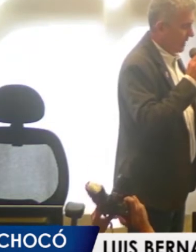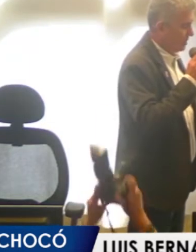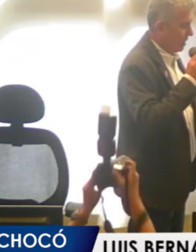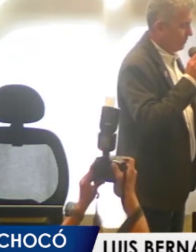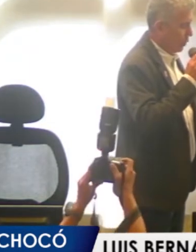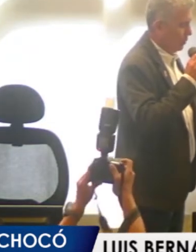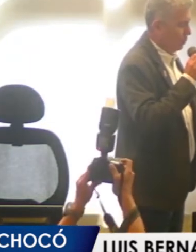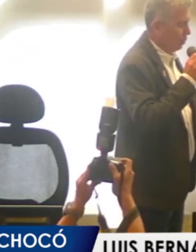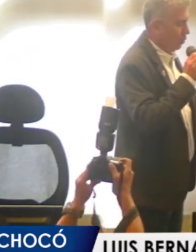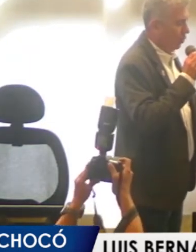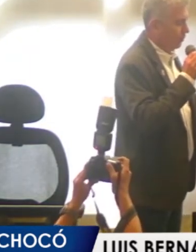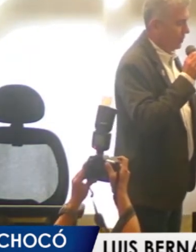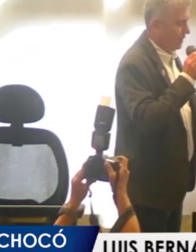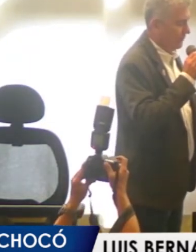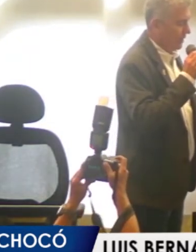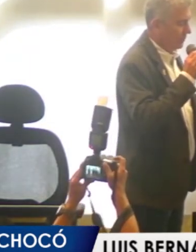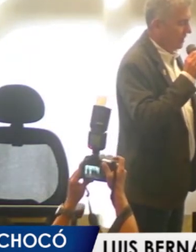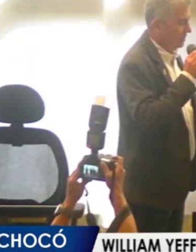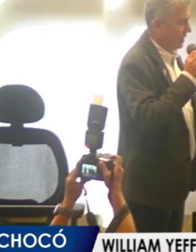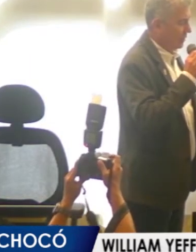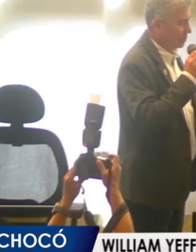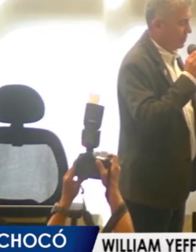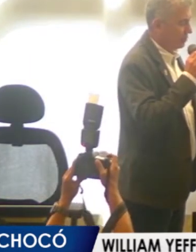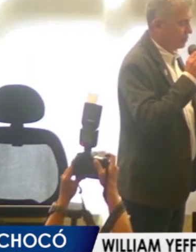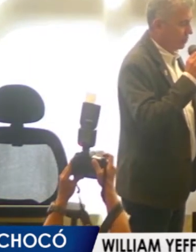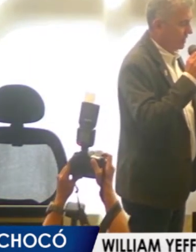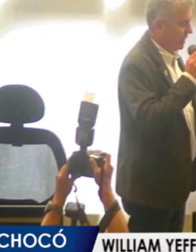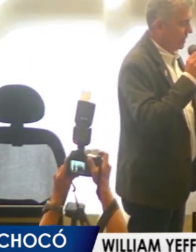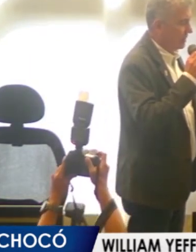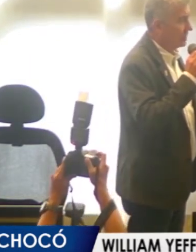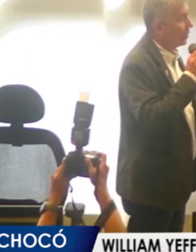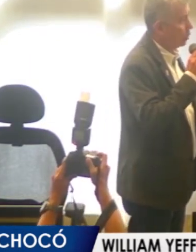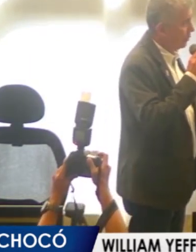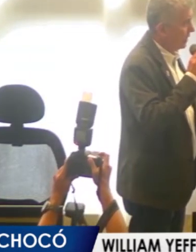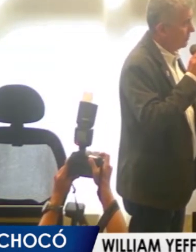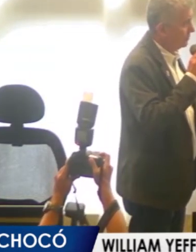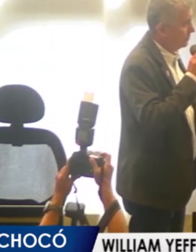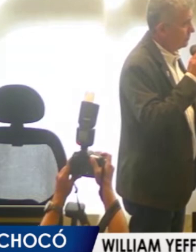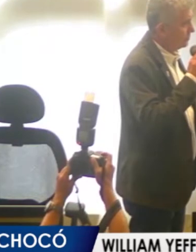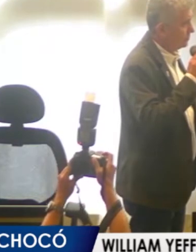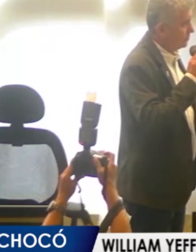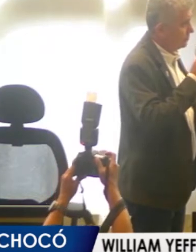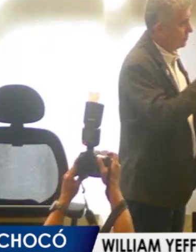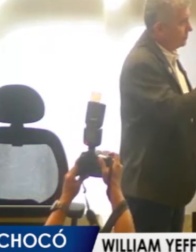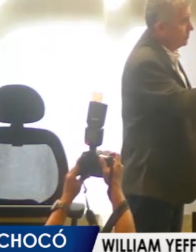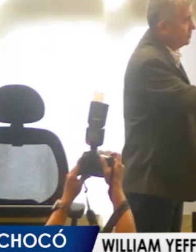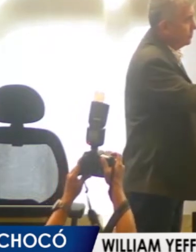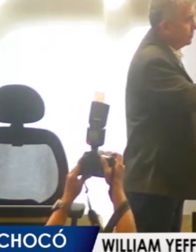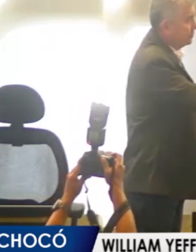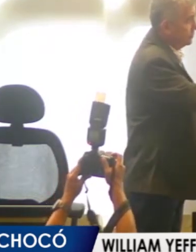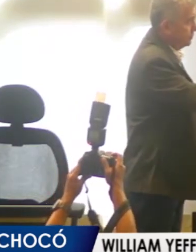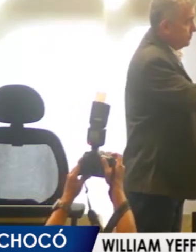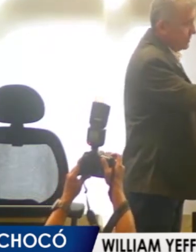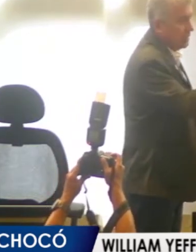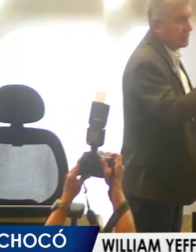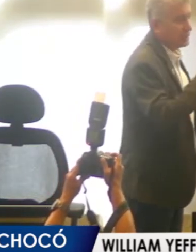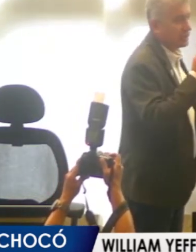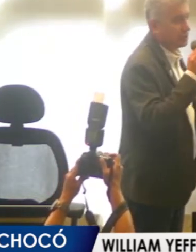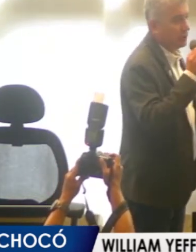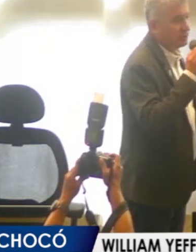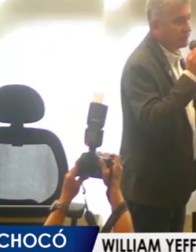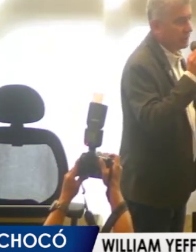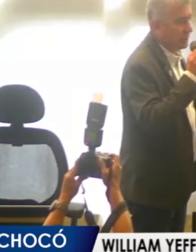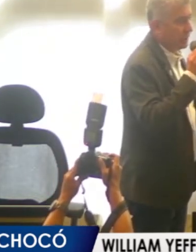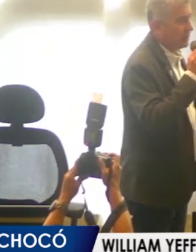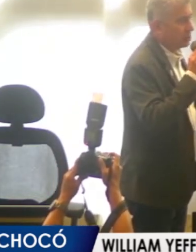y promete al pueblo cumplir fielmente la Constitución y las leyes de Colombia. Juro y prometo. Si